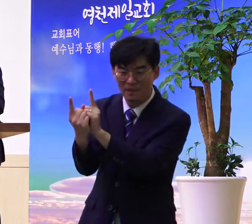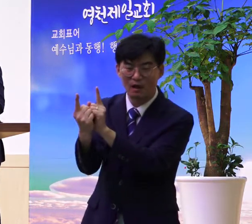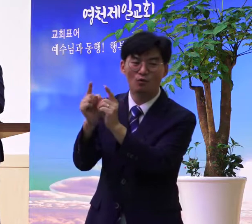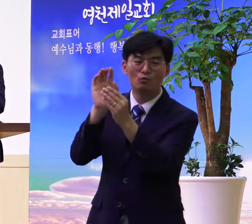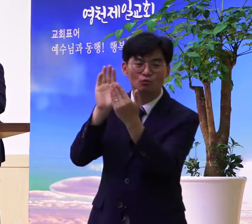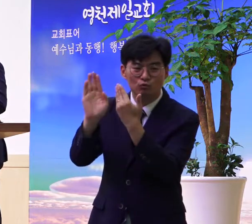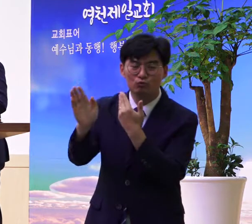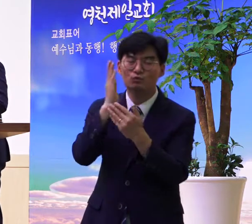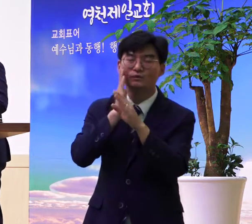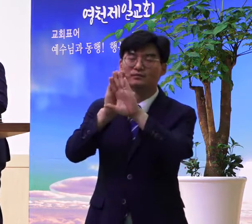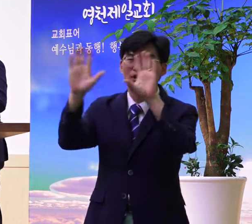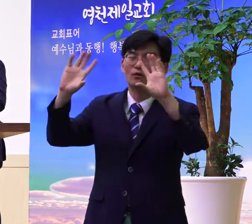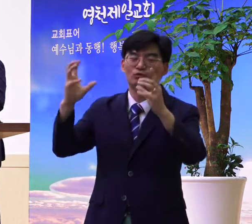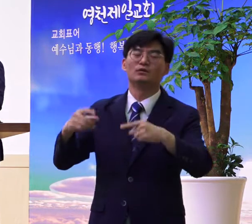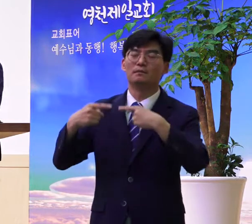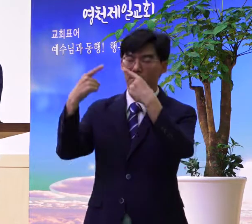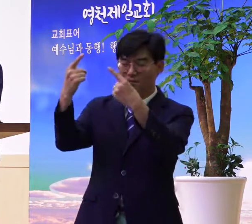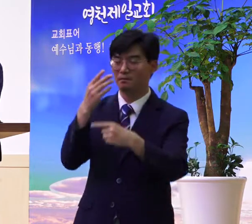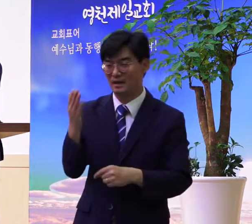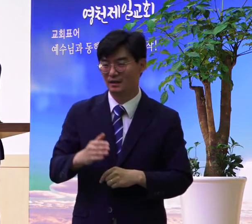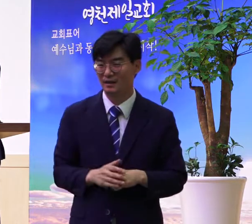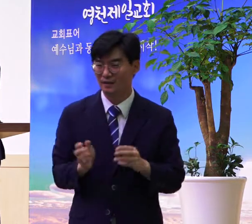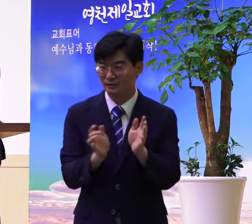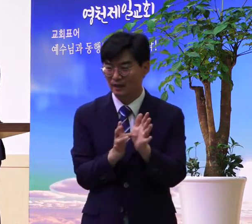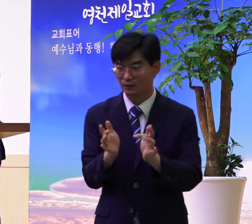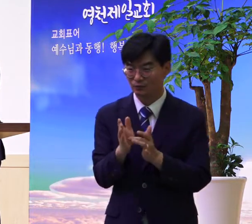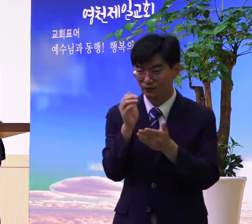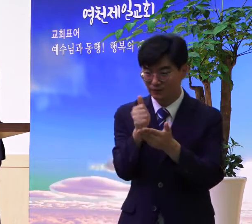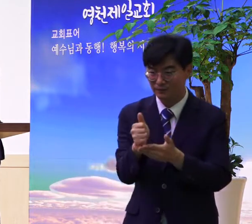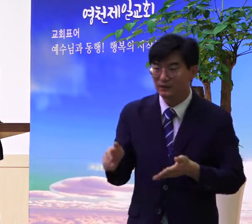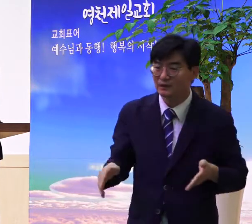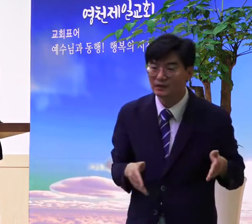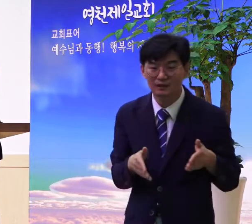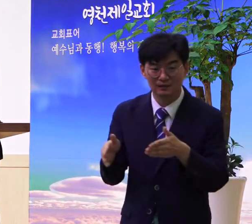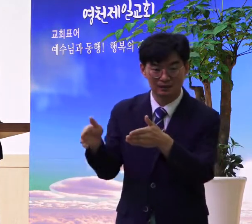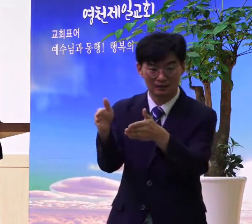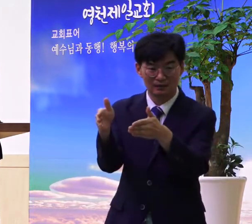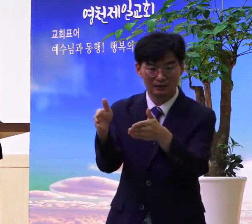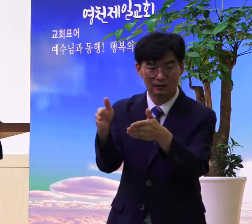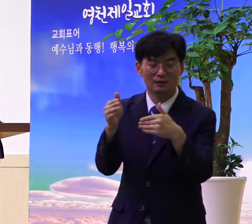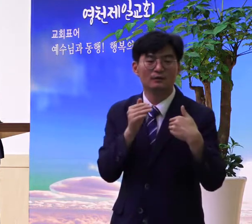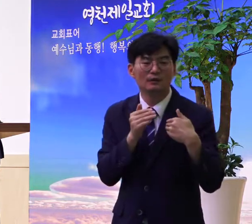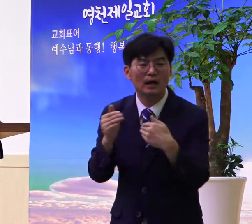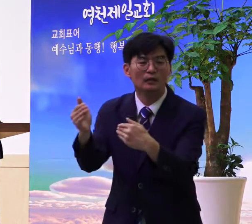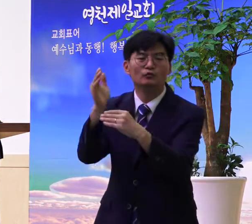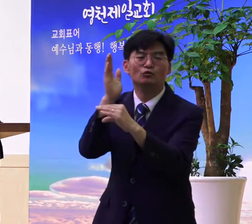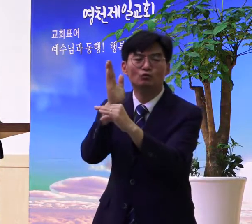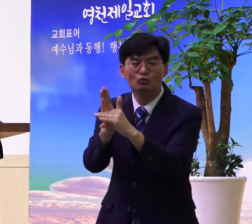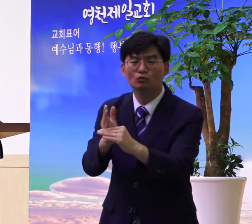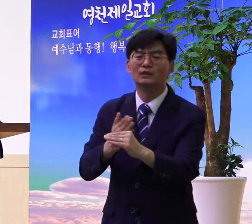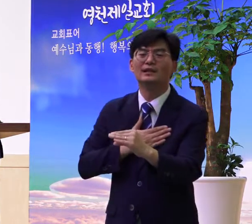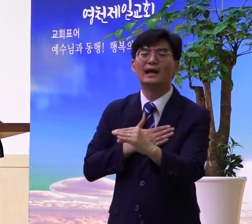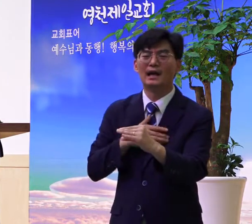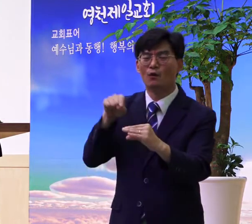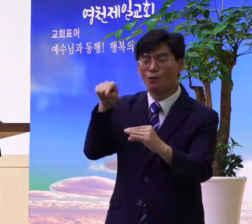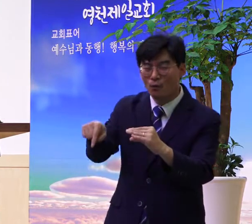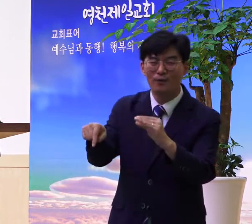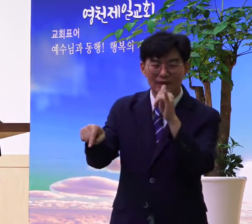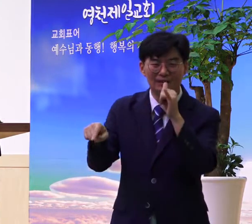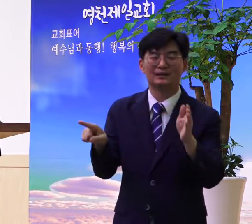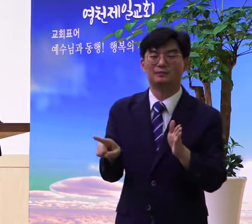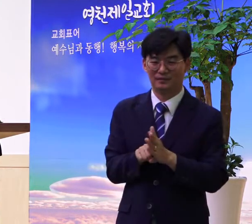곧 길이다 말씀하셨습니다. 예수님이 길이라고 하는 것을 여러분 믿는다면 예수님과